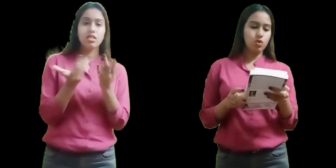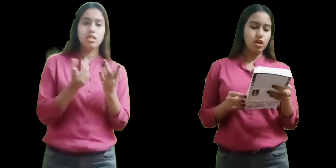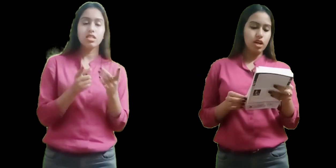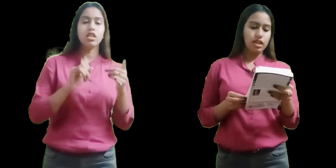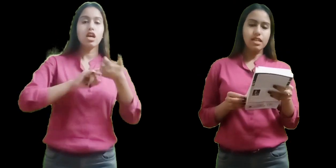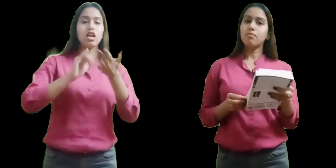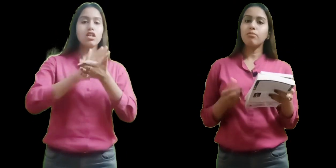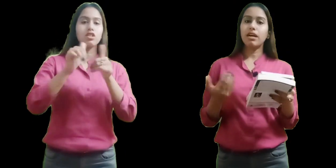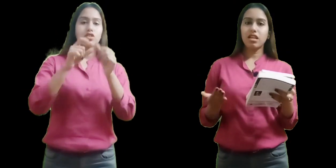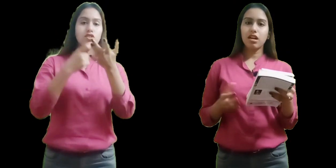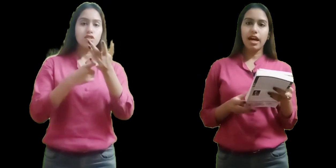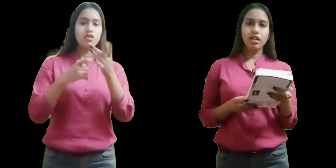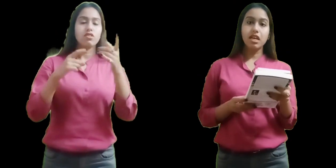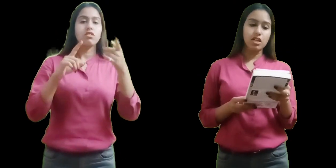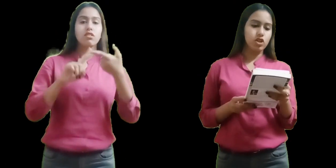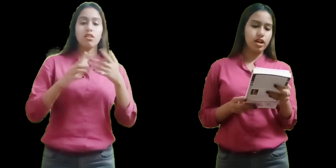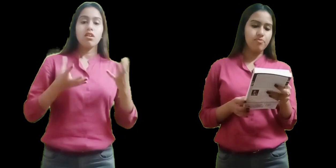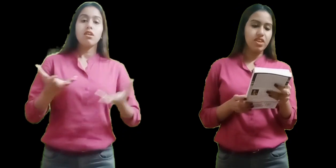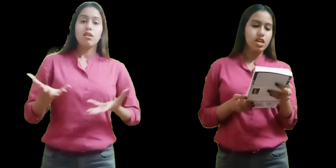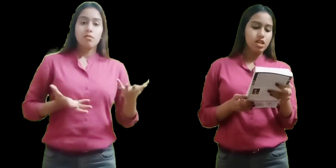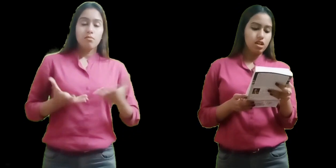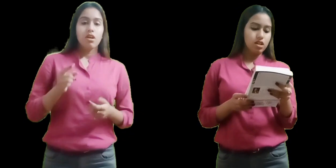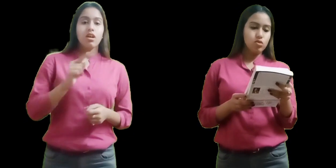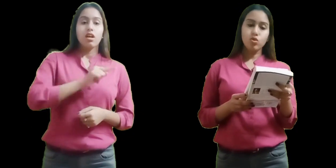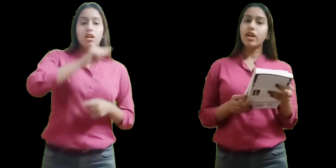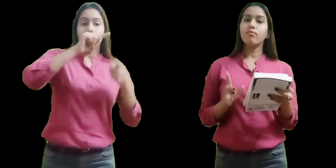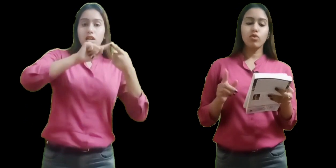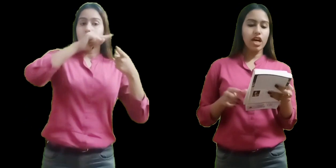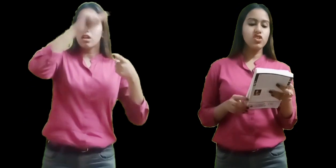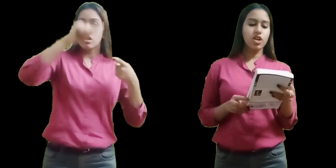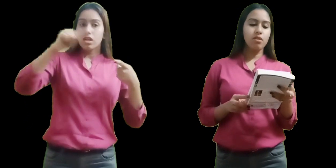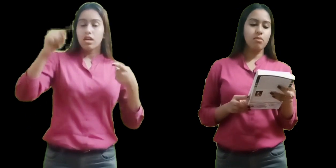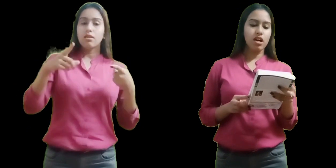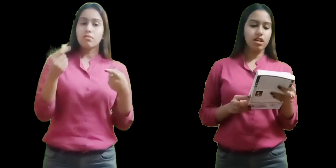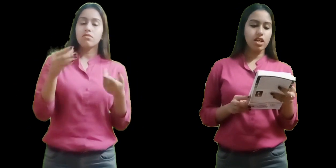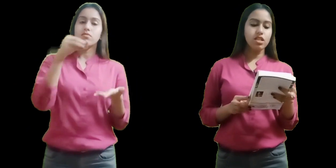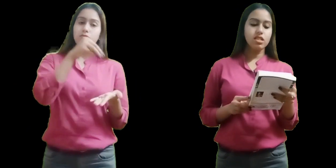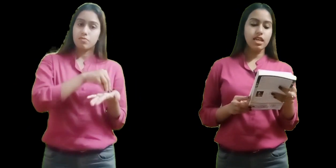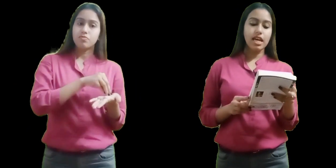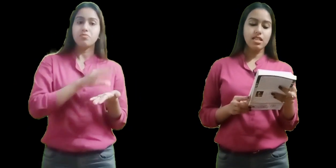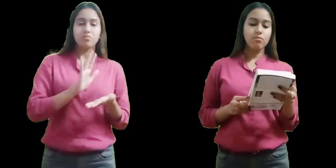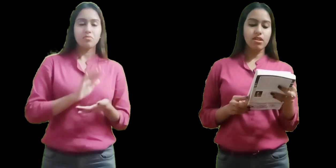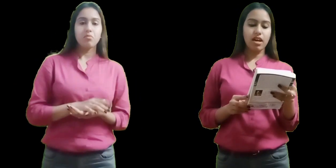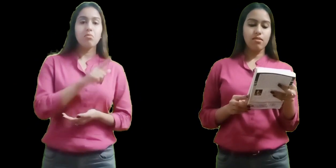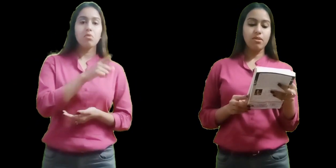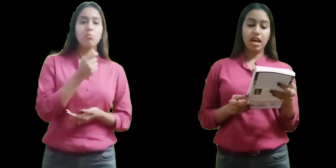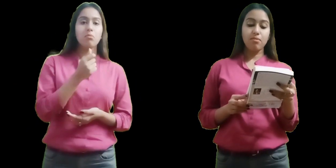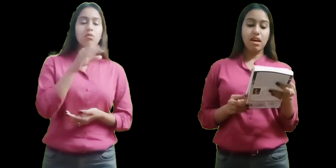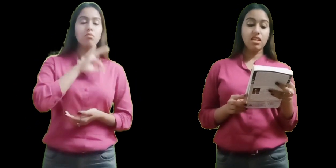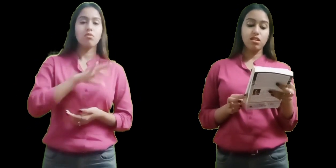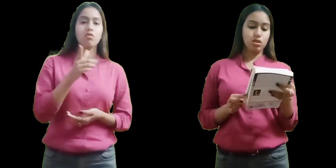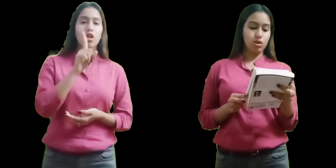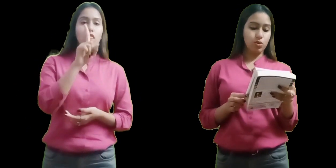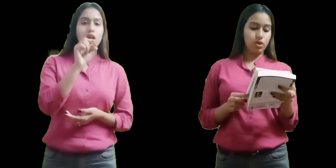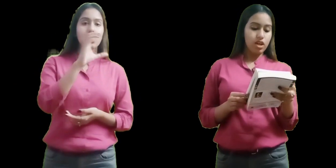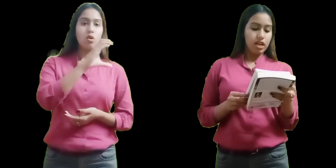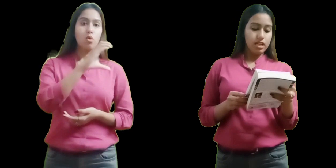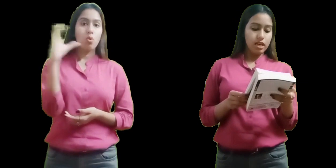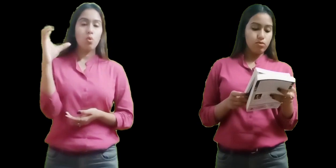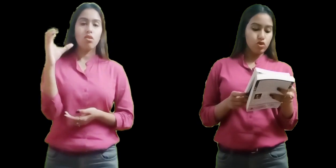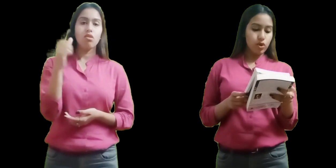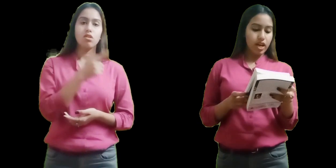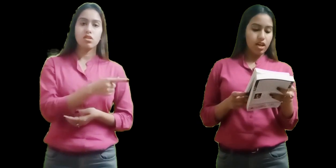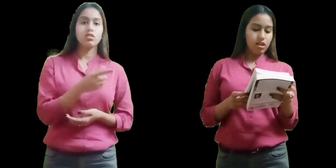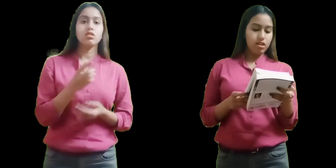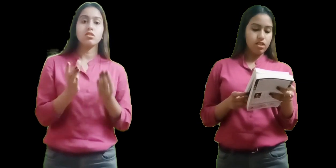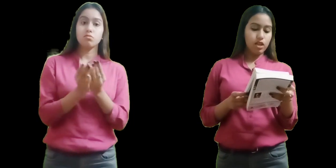इसको कैसे अपना पैसा लगाएं सही जगह। दोस्तों, एक बुक है शेयर मार्केट से कैसे बनाए मैंने 10 करोड़। ये